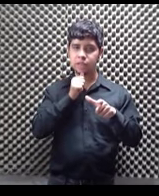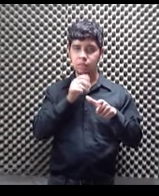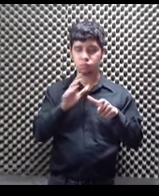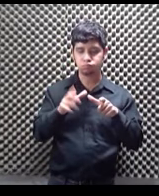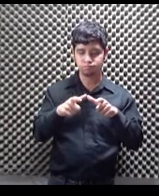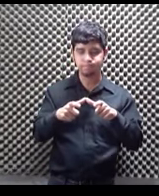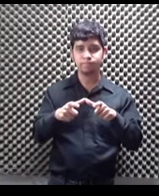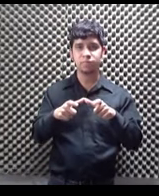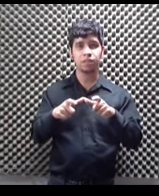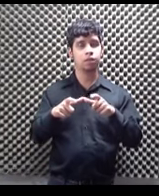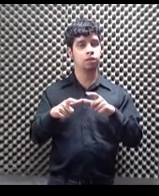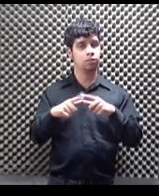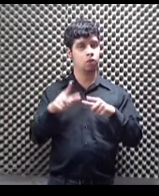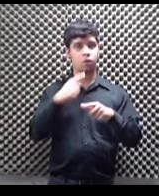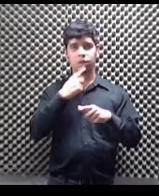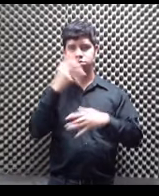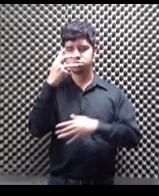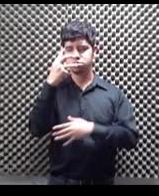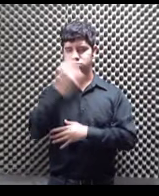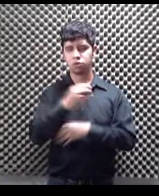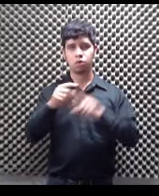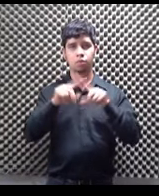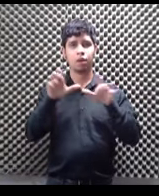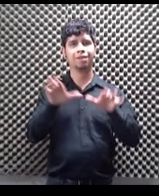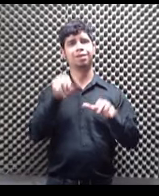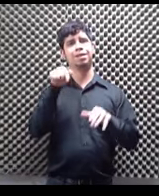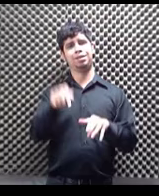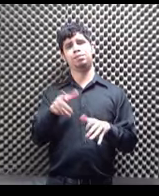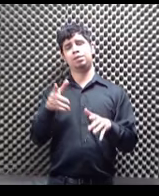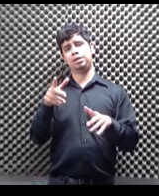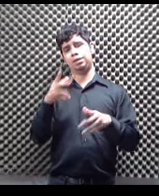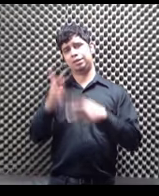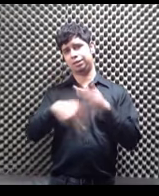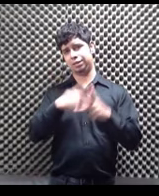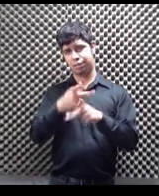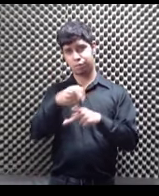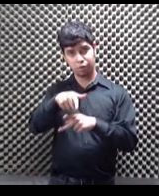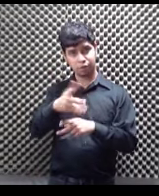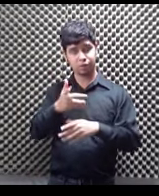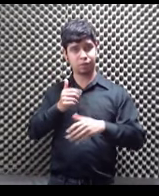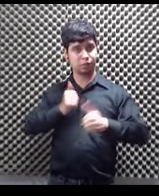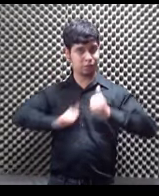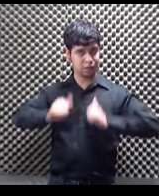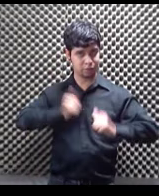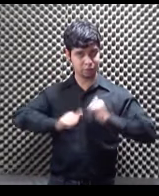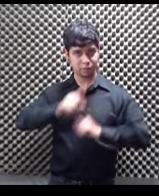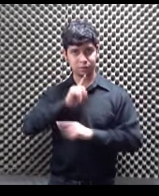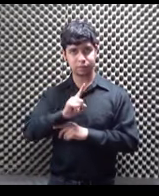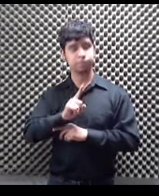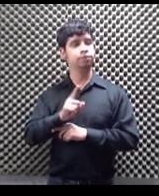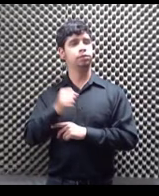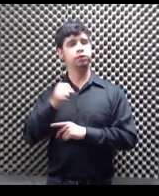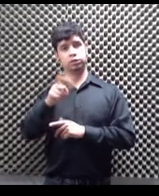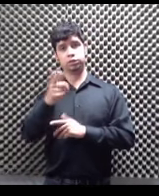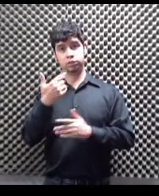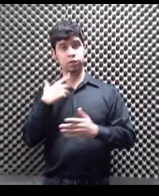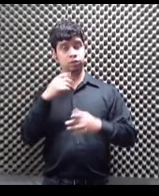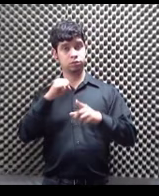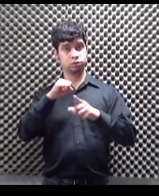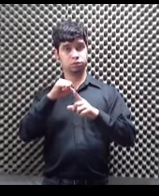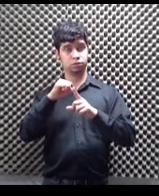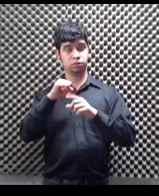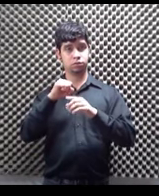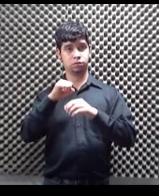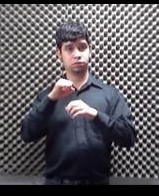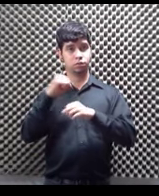de teatro, ¿verdad? Sí. No, es que te da una miniatura de un teatro. Sí, del siglo de